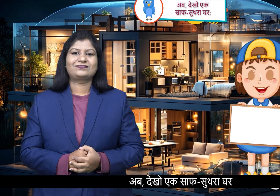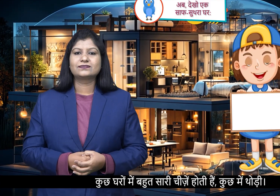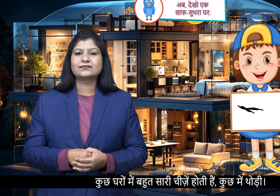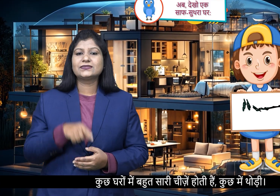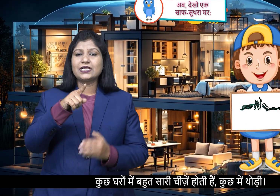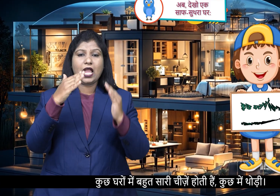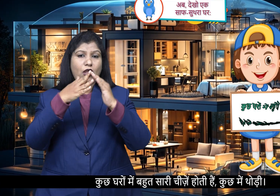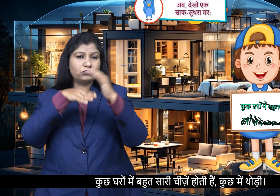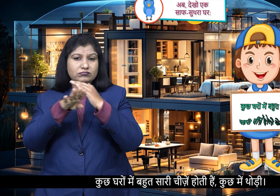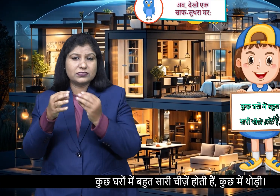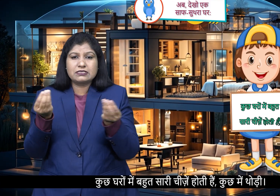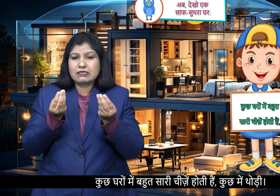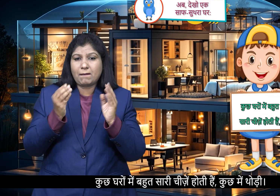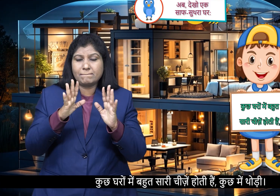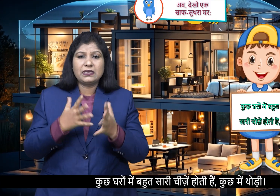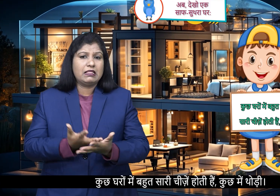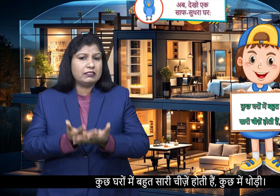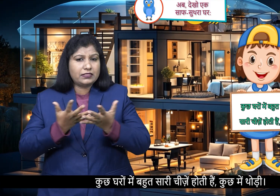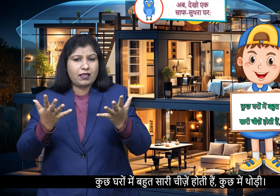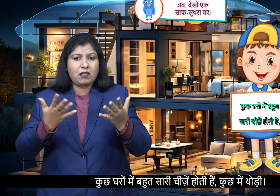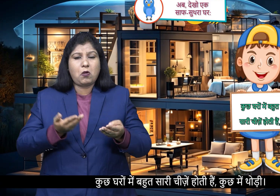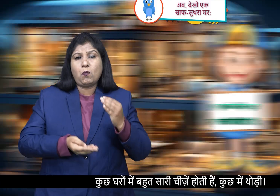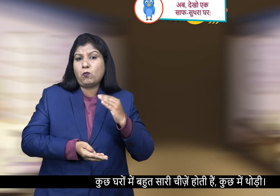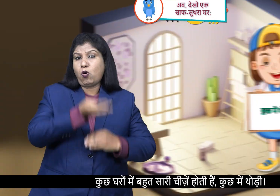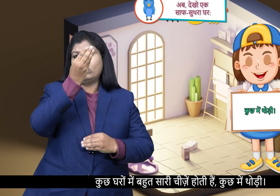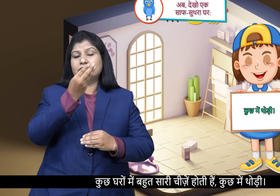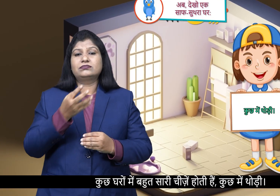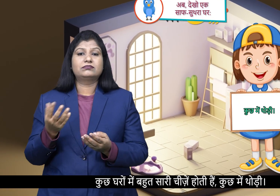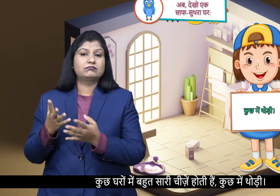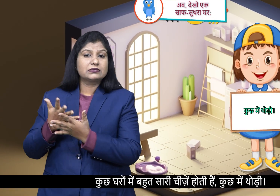कुछ घरों में बहुत सारी चीजें होती है, कुछ में थोड़ी,